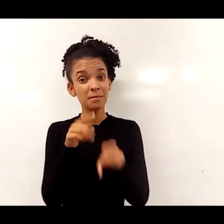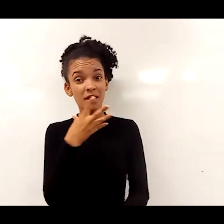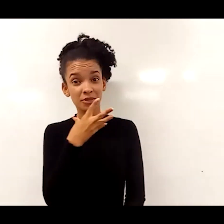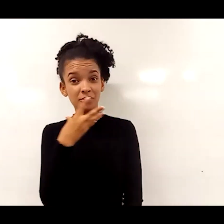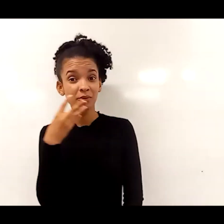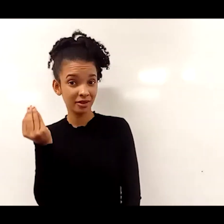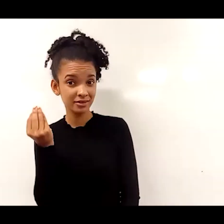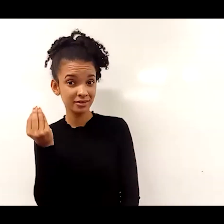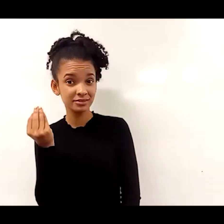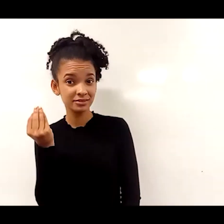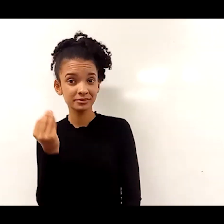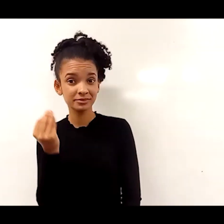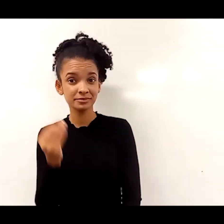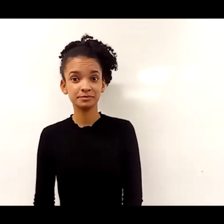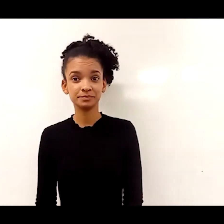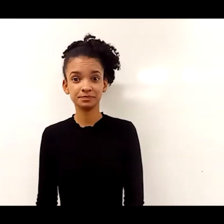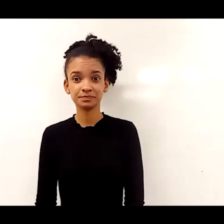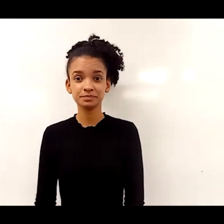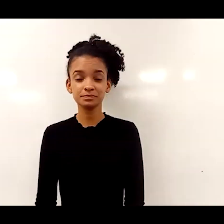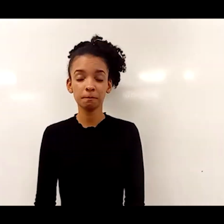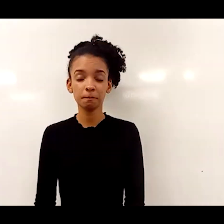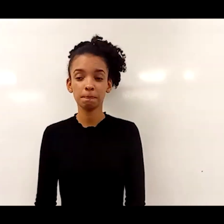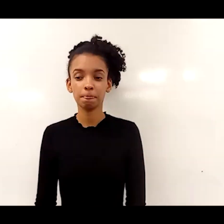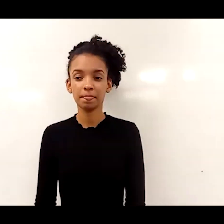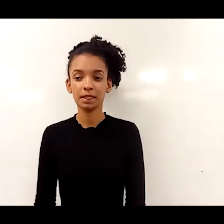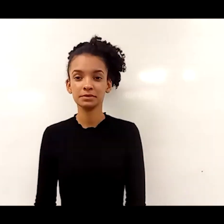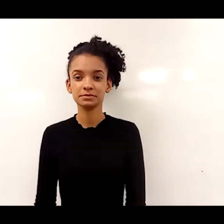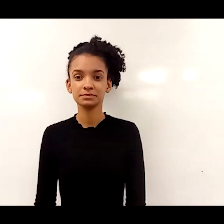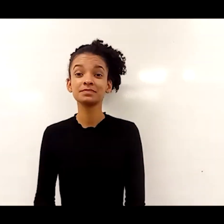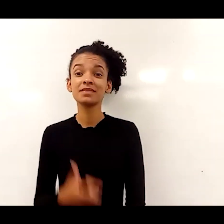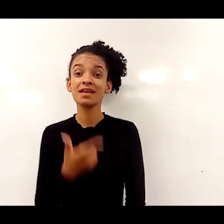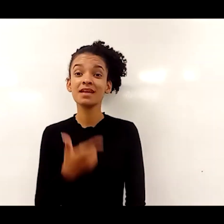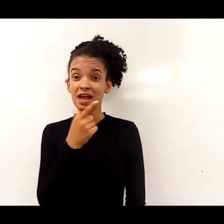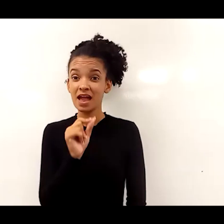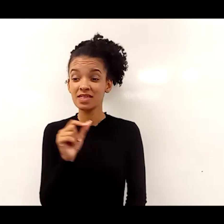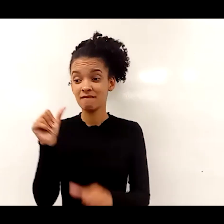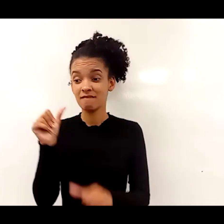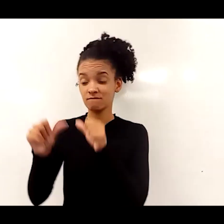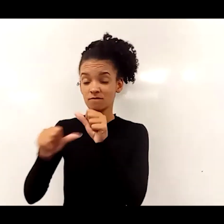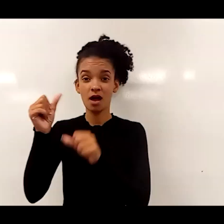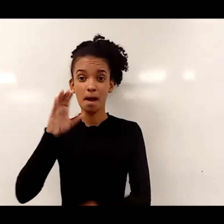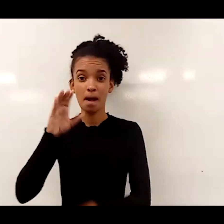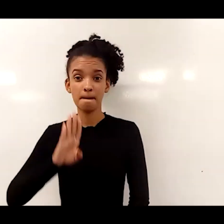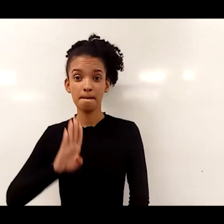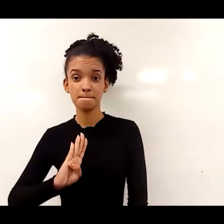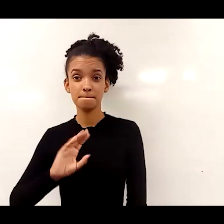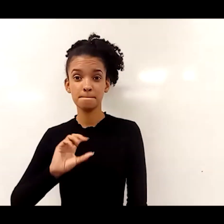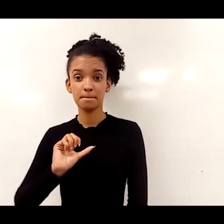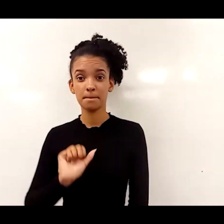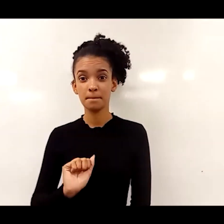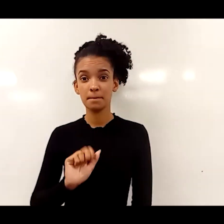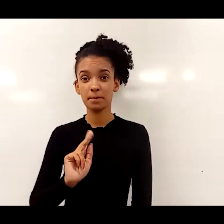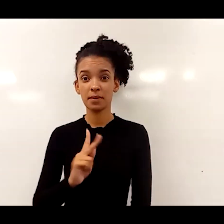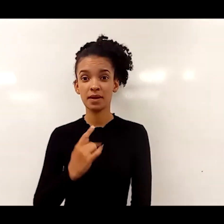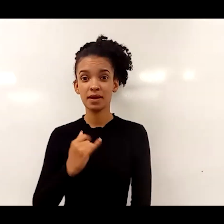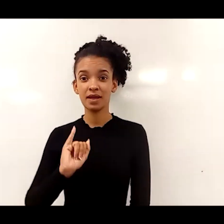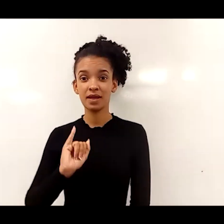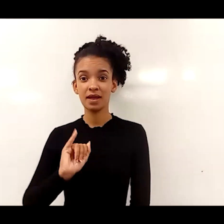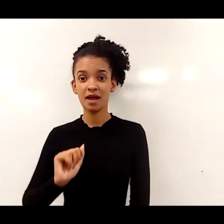dificuldade, não. Quem está revolucionando a Bahia, irmãos, impressionante, são os adolescentes.